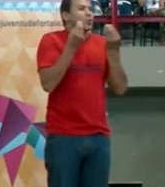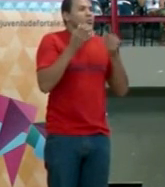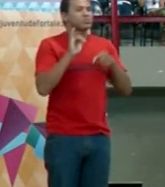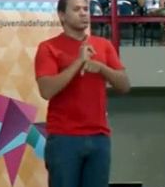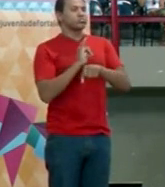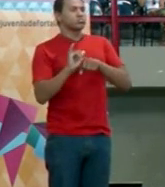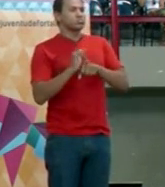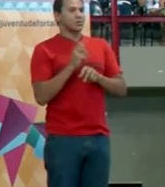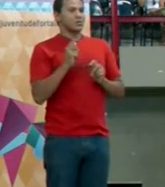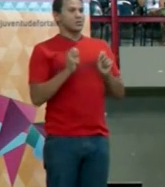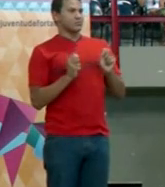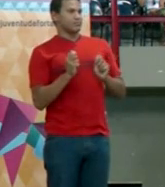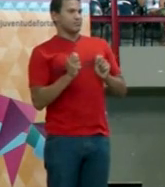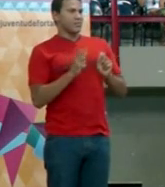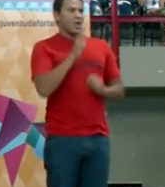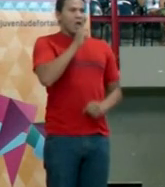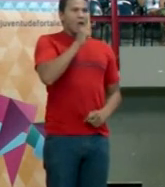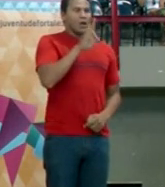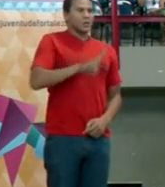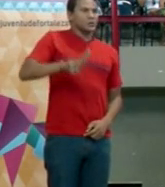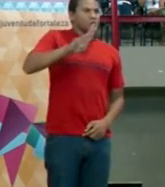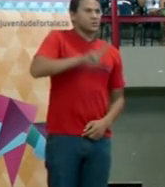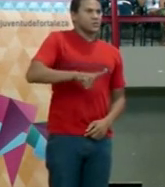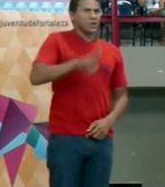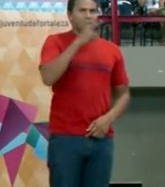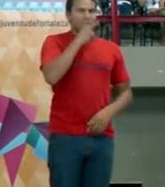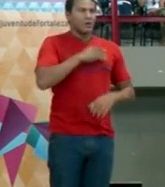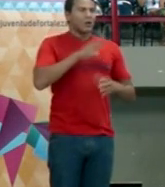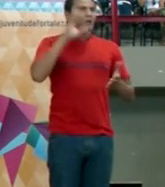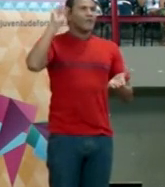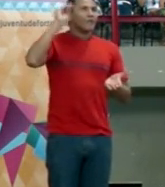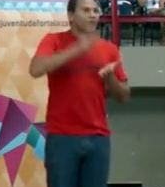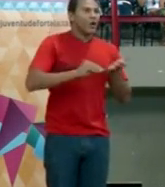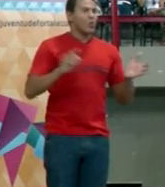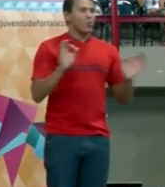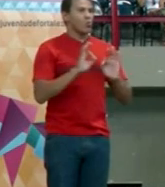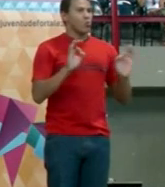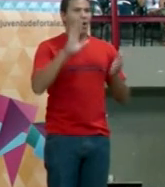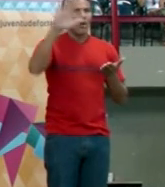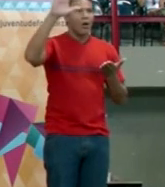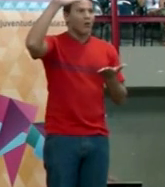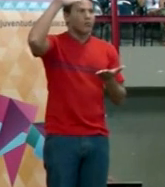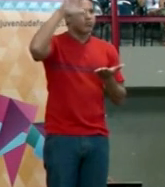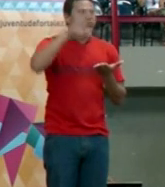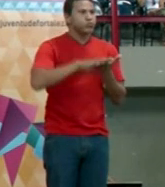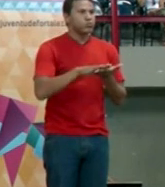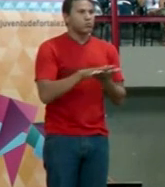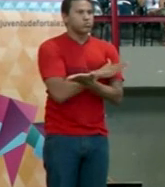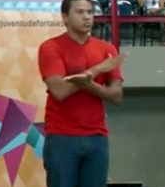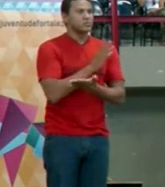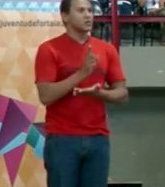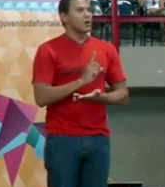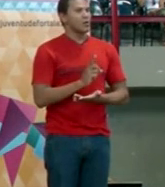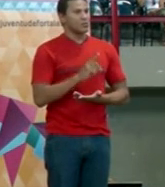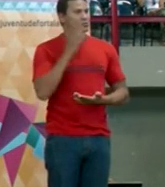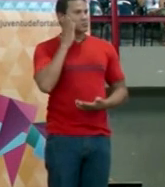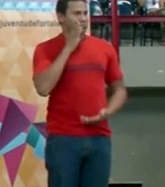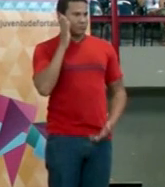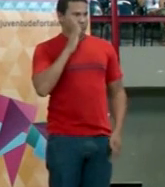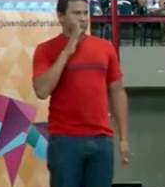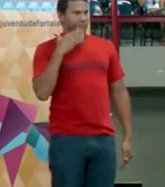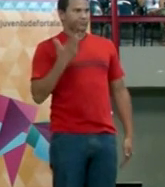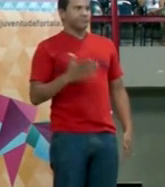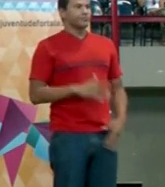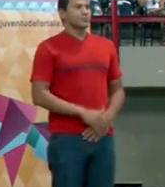cooperar na forma de uso da água, para que ela não venha a faltar. Tá certo? Como